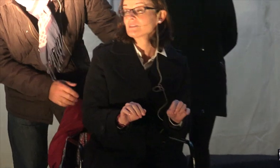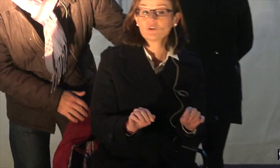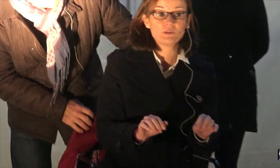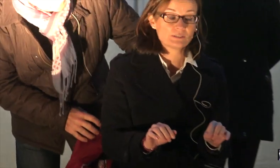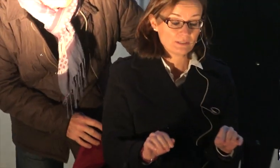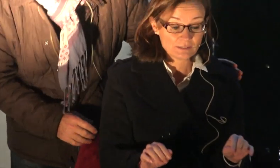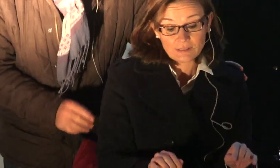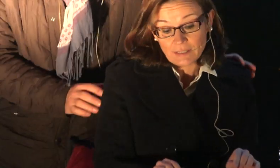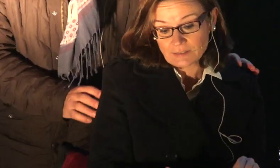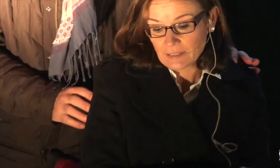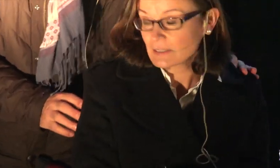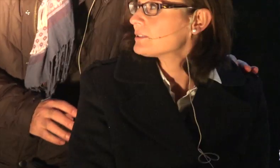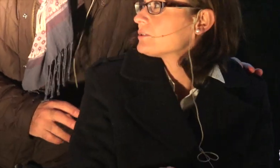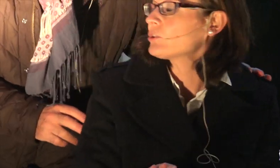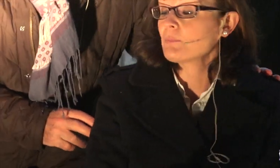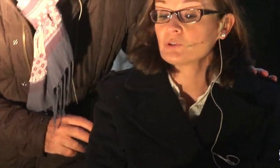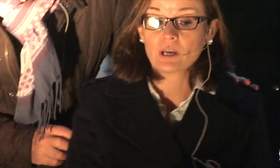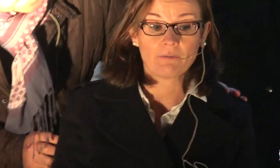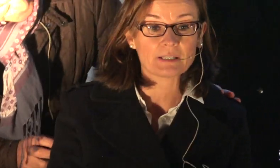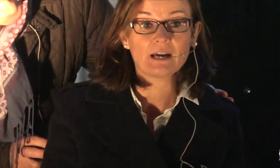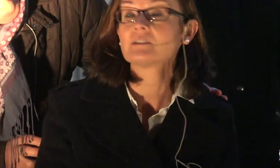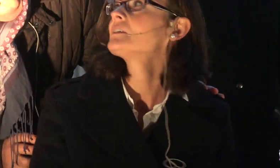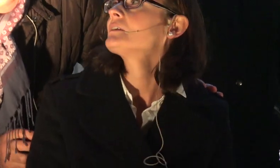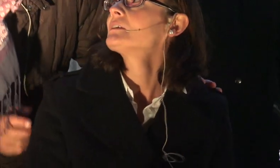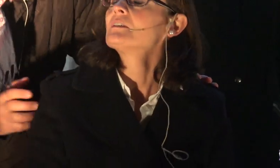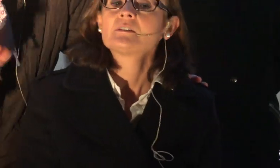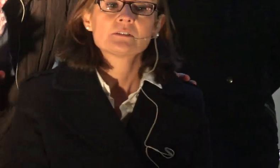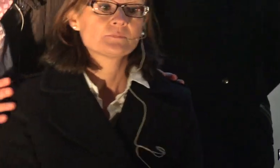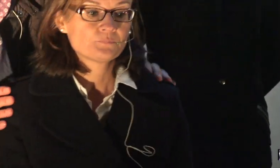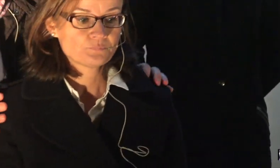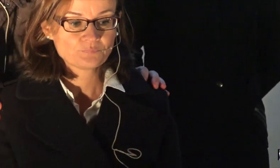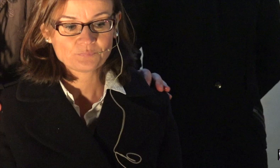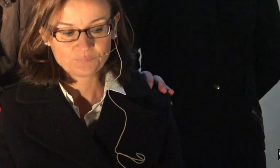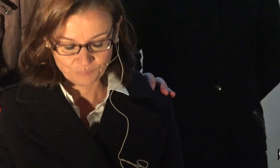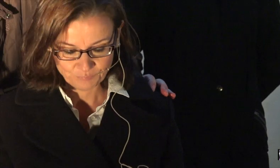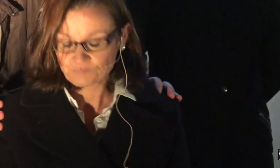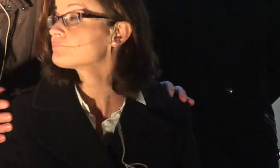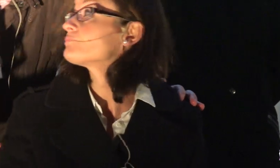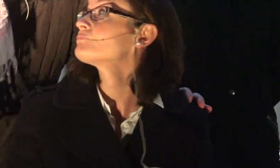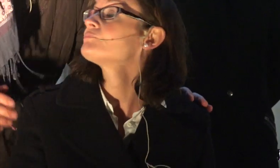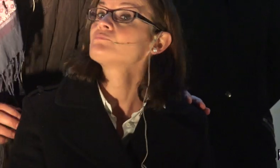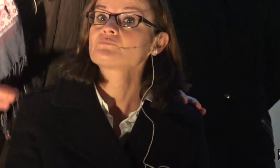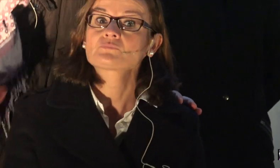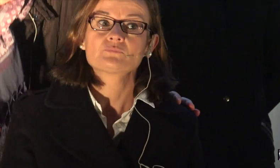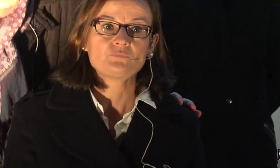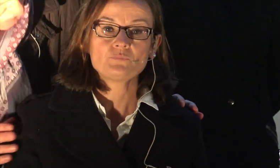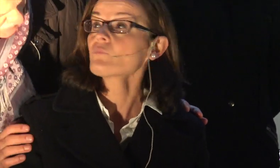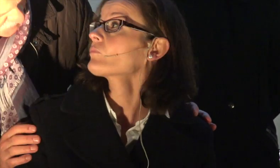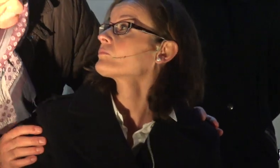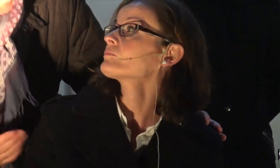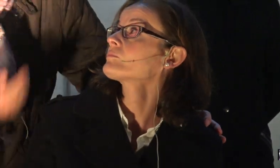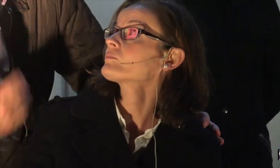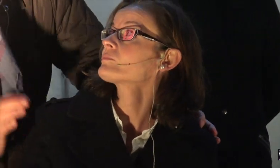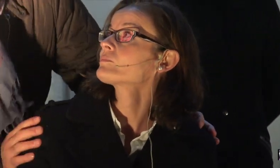Buenas tardes, don Luis. Sí, es que estoy a punto de acabar ya. Luis, solo, por favor. Yo creo que mejor lo